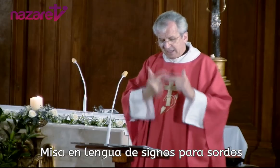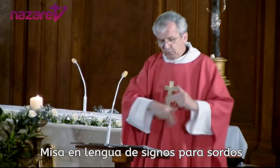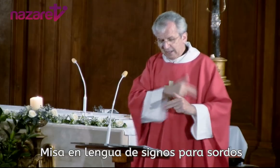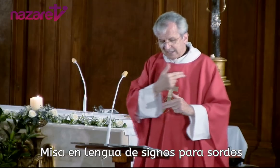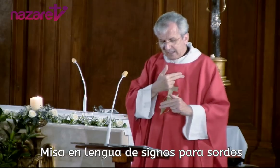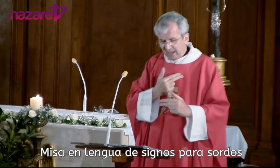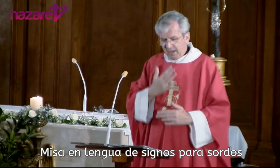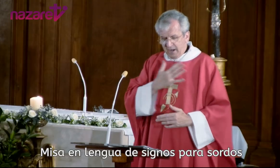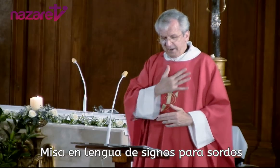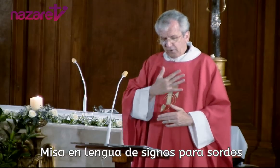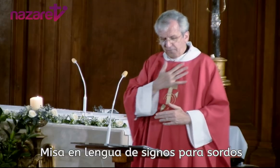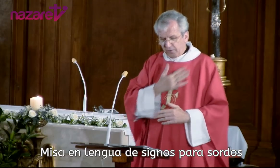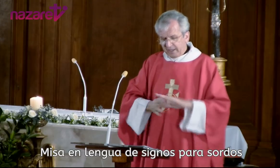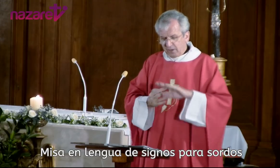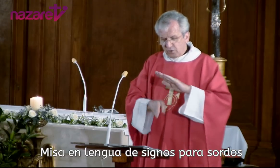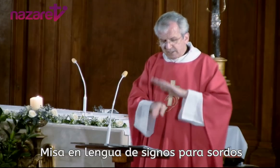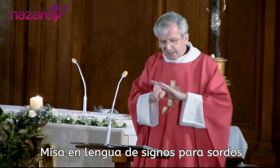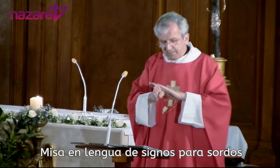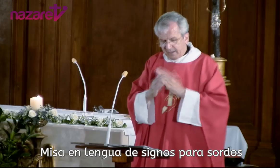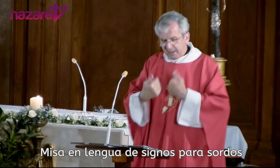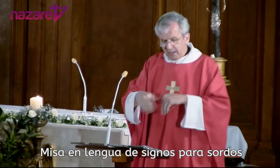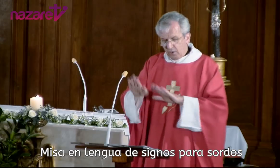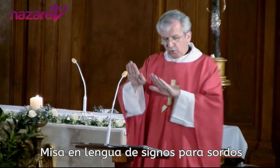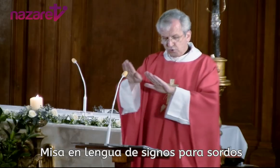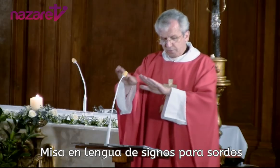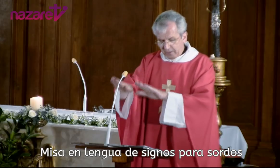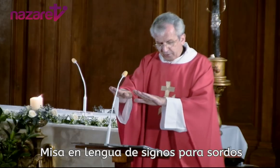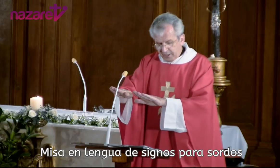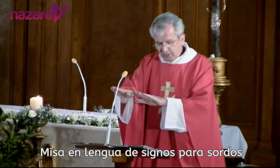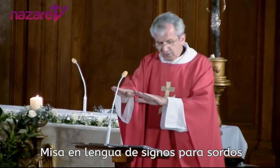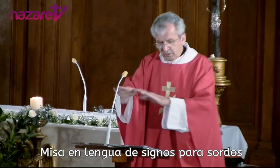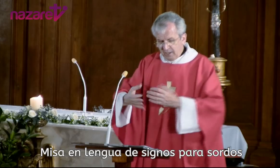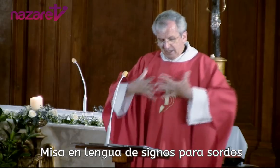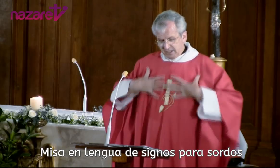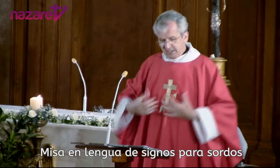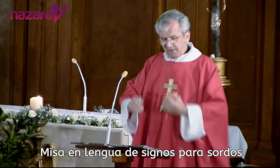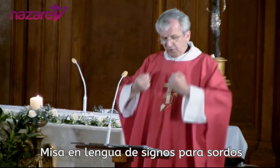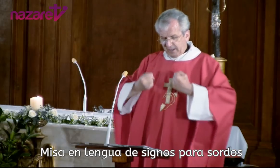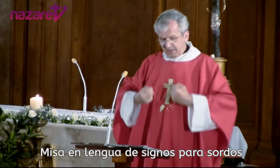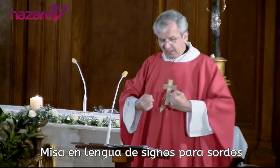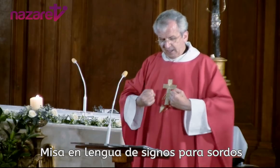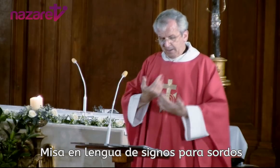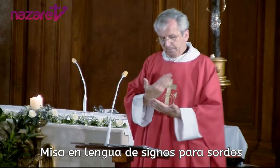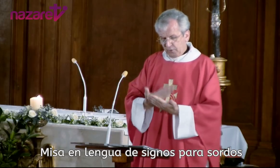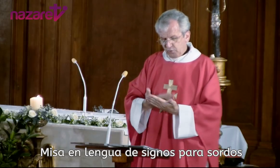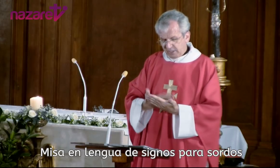tu Iglesia, reconfortada constantemente con su patrocinio, sea fortalecida por su